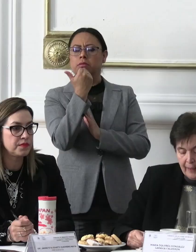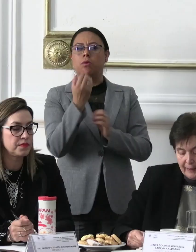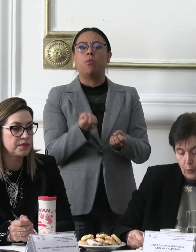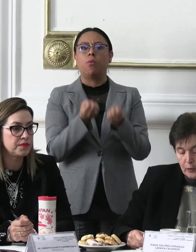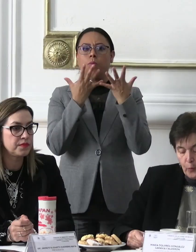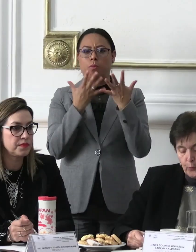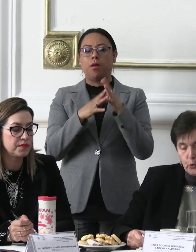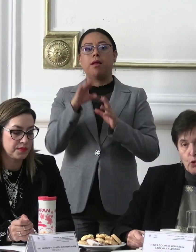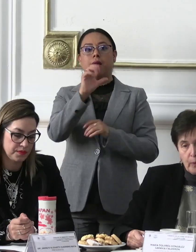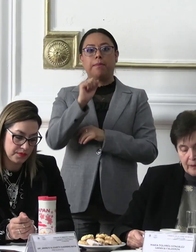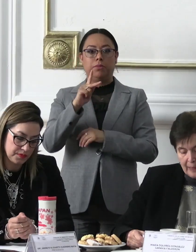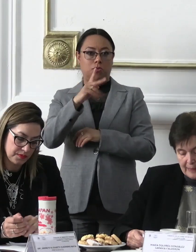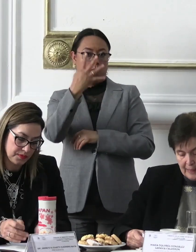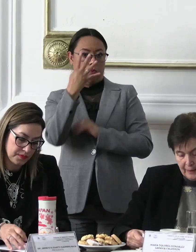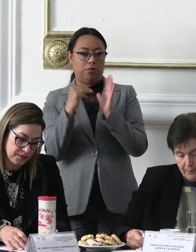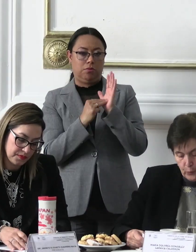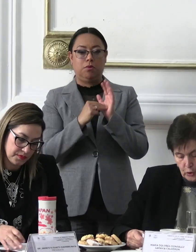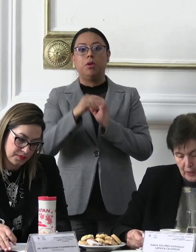4000 de